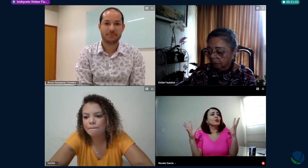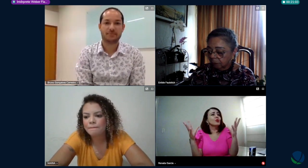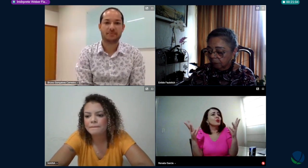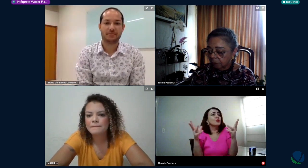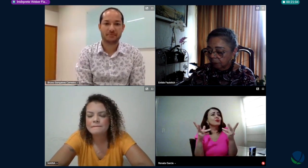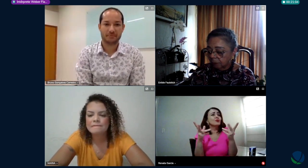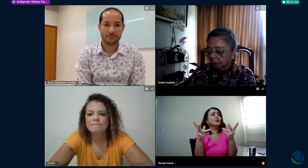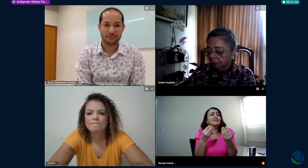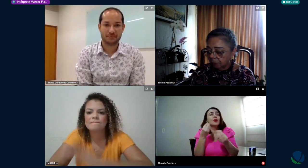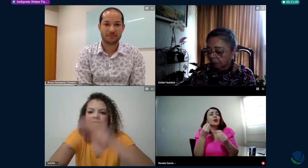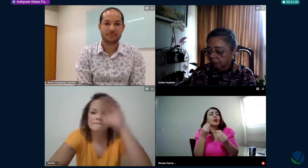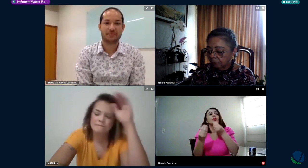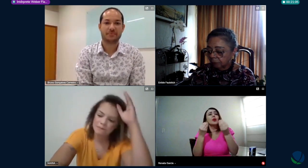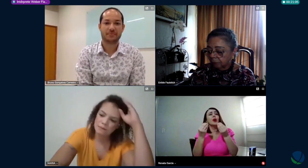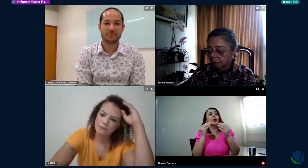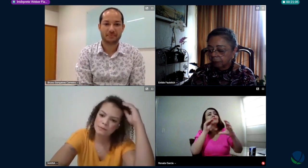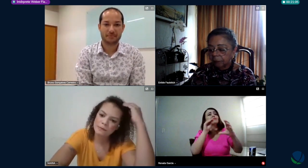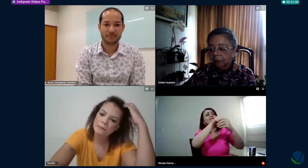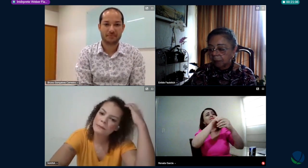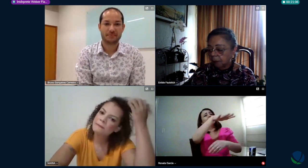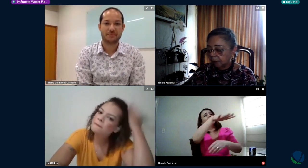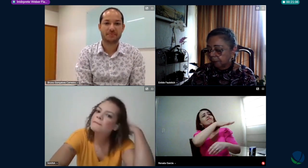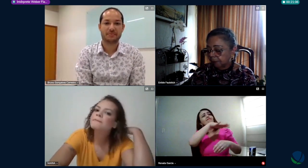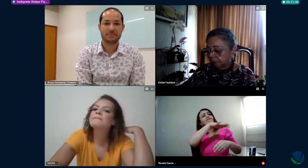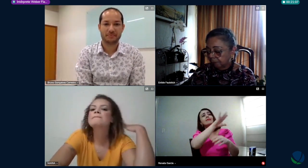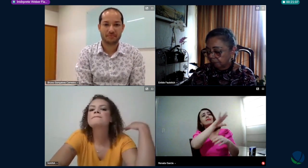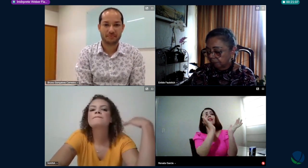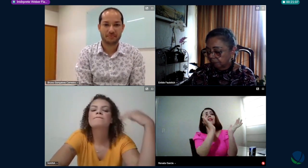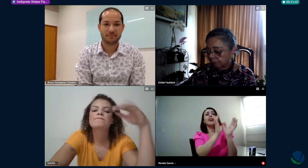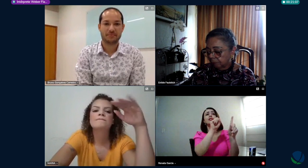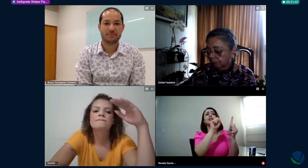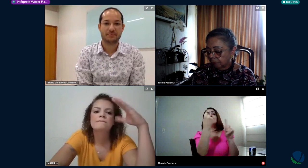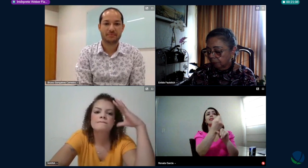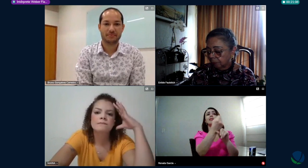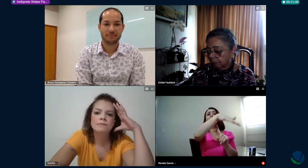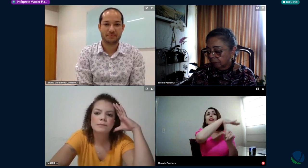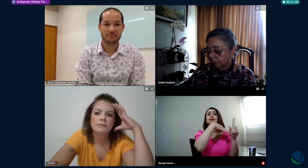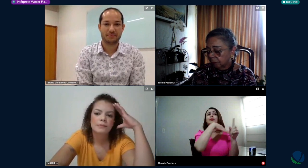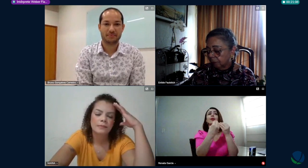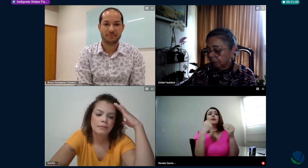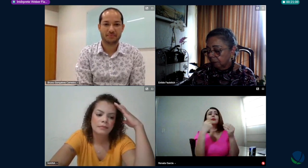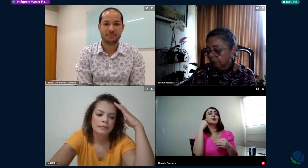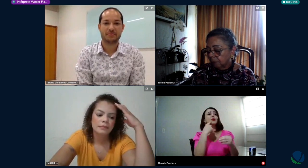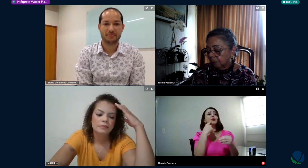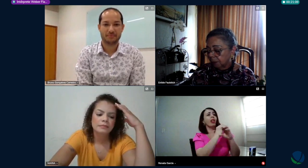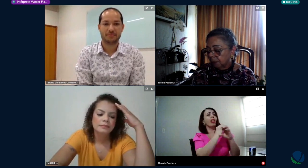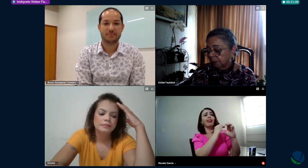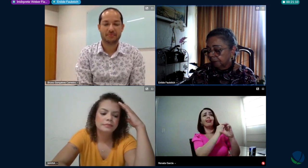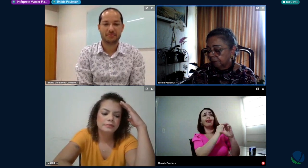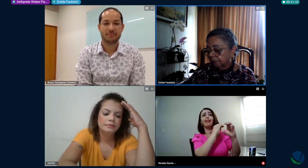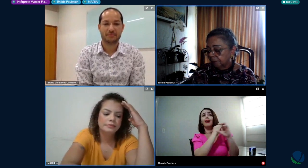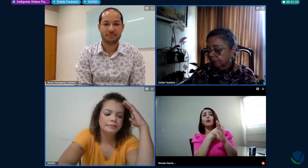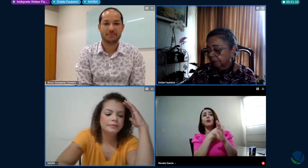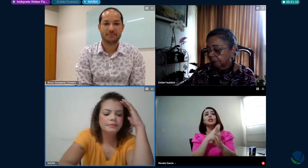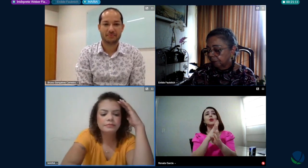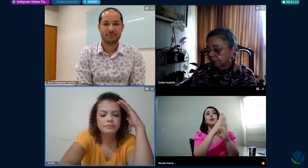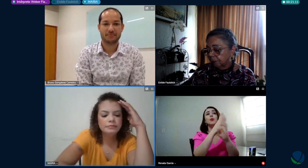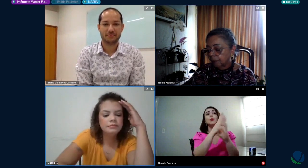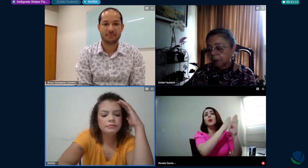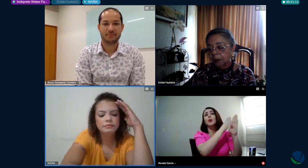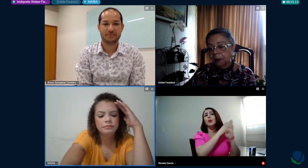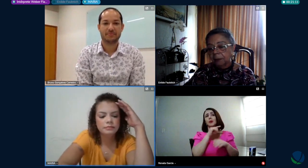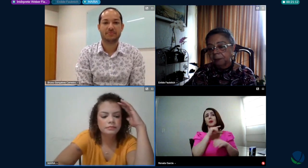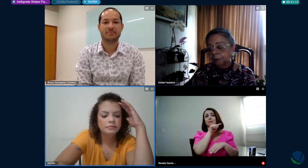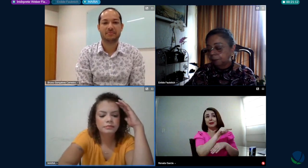ou de algum glossário que tratasse da área da saúde. E isso me intrigou bastante, porque na comunidade